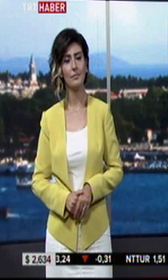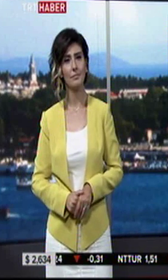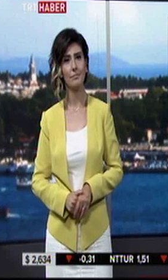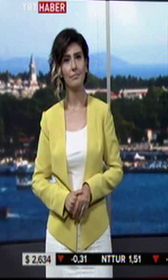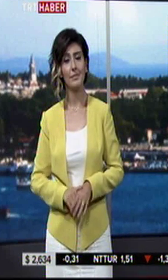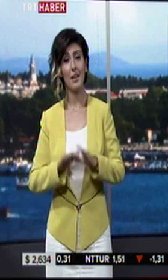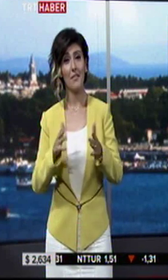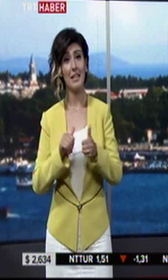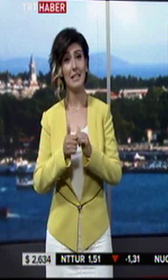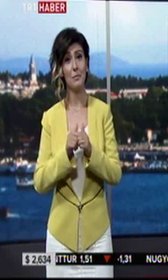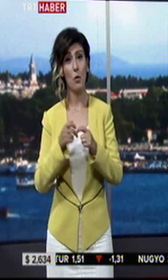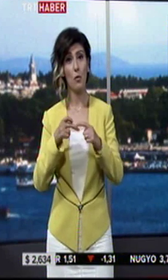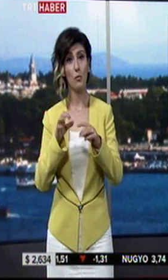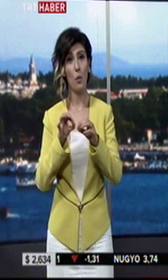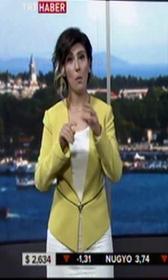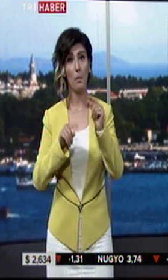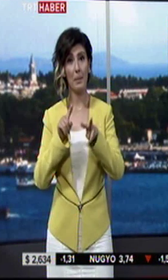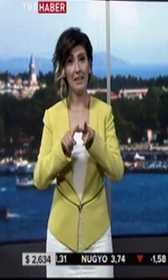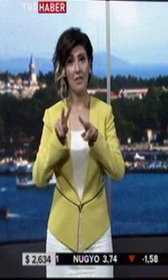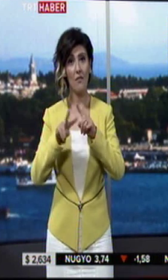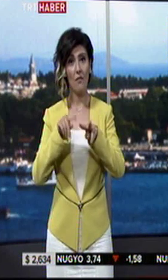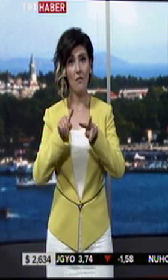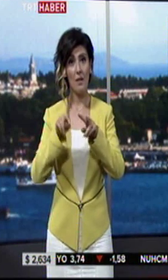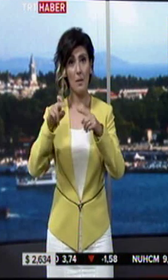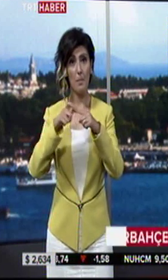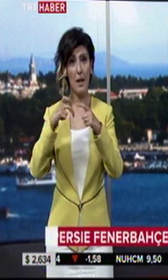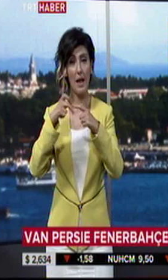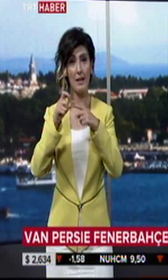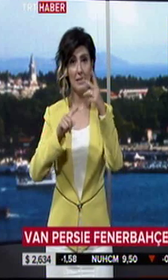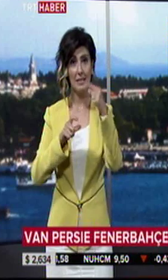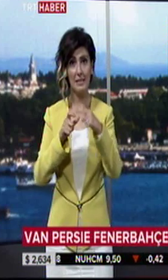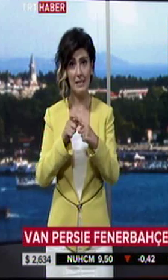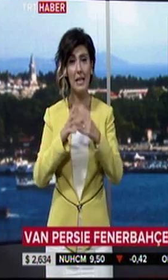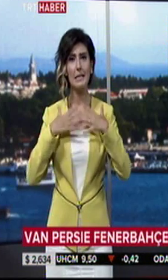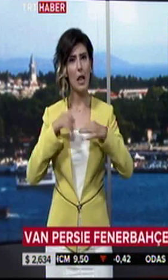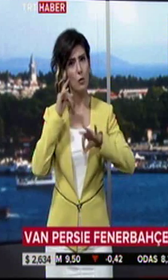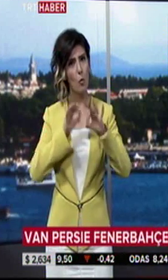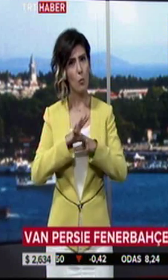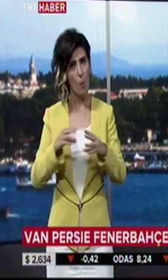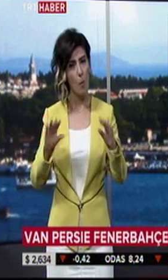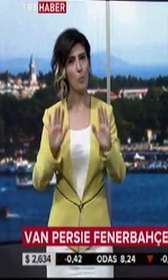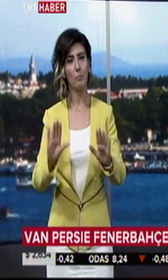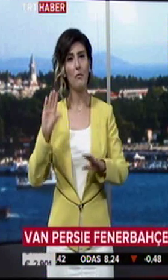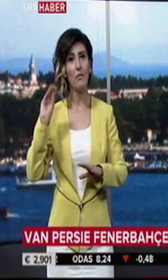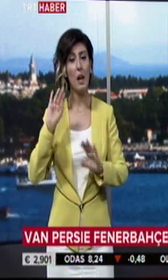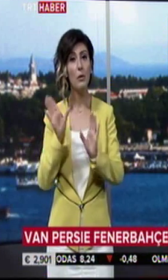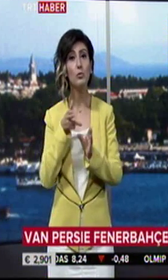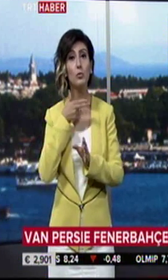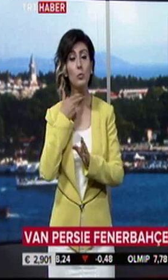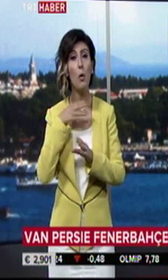Ve spor, Robin van Persie sağlık kontrolünden geçti. Fenerbahçe Kulübü Hollandalı yıldız için bugün